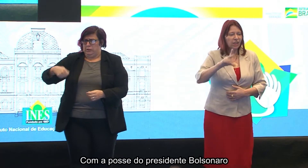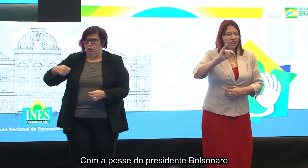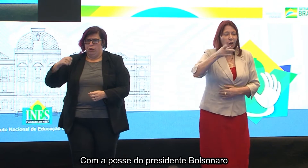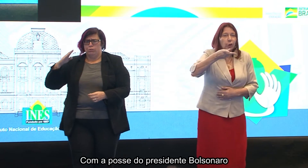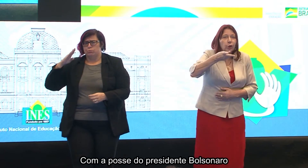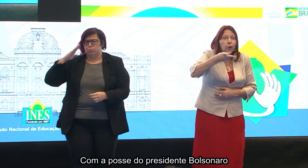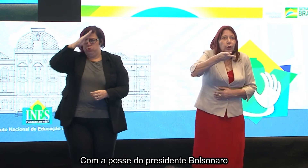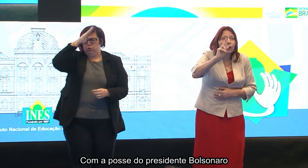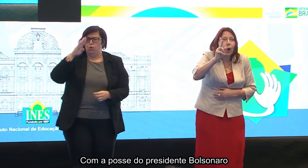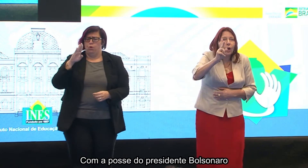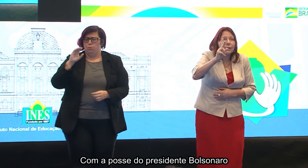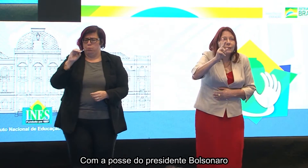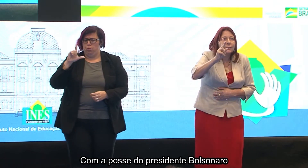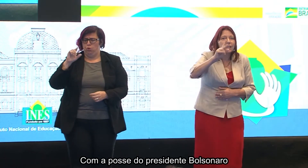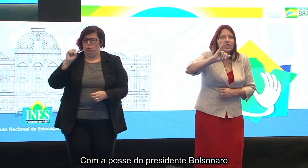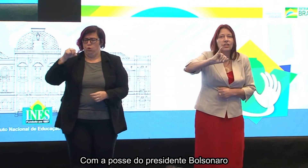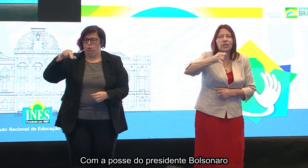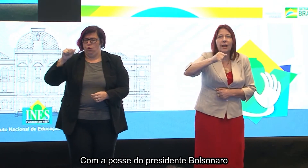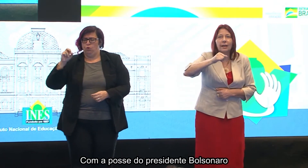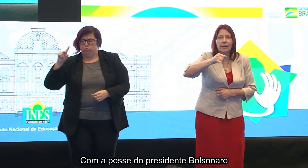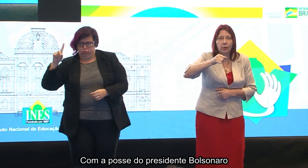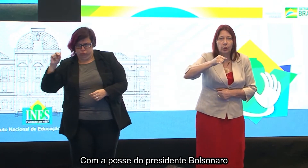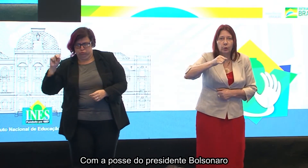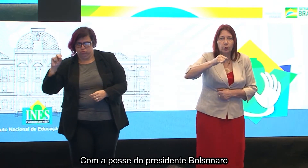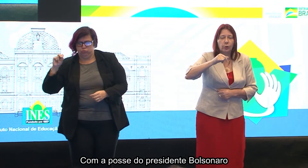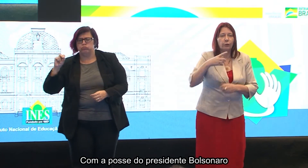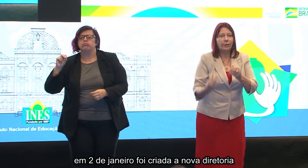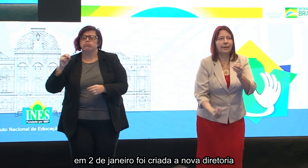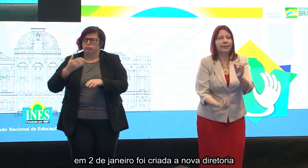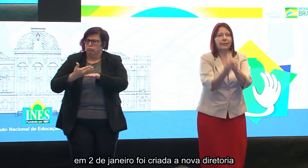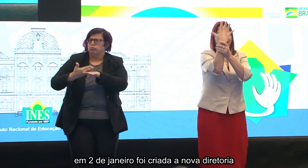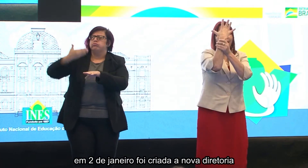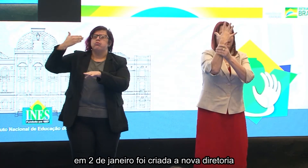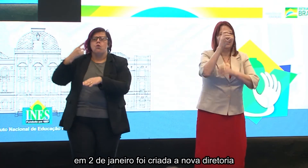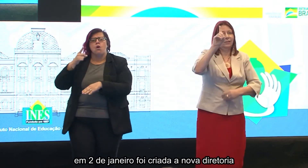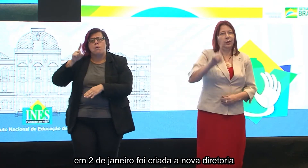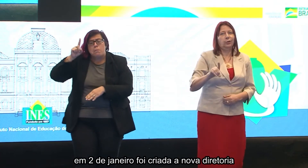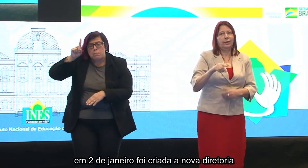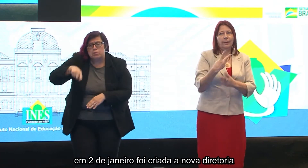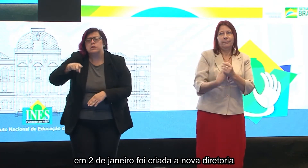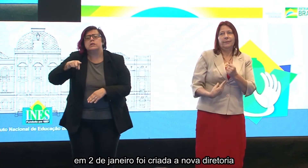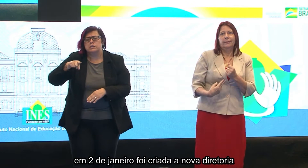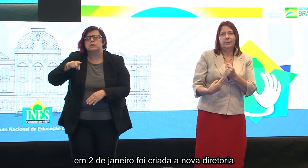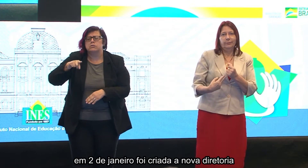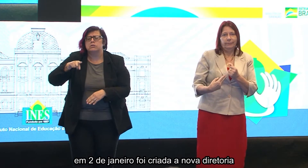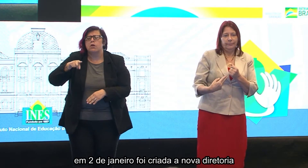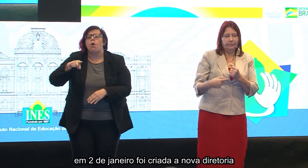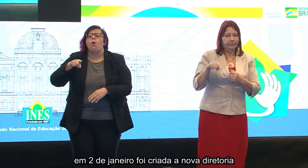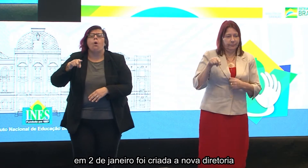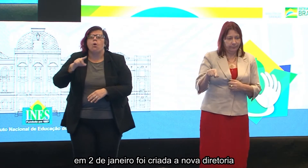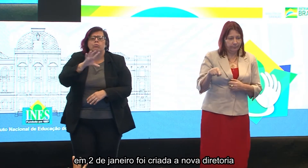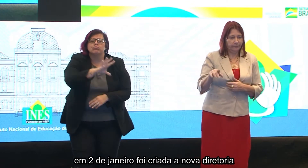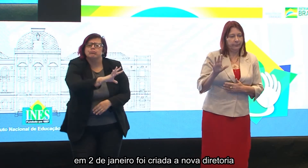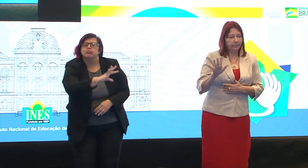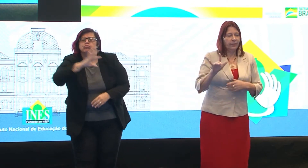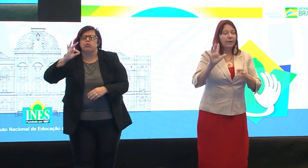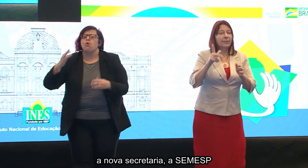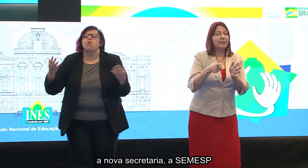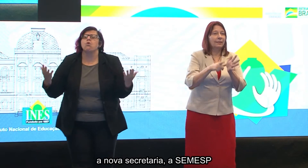Com a posse do presidente Bolsonaro, em 2 de janeiro, foi criada a nova diretoria, a